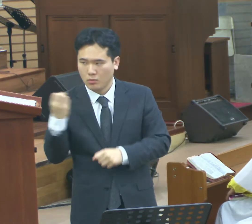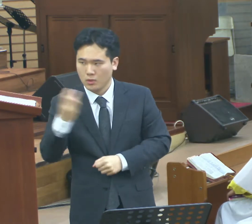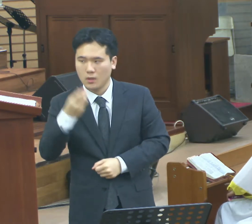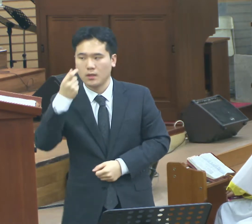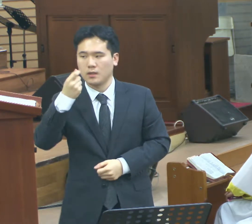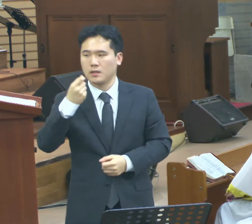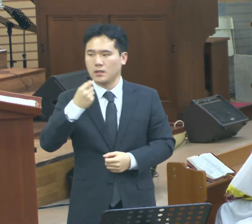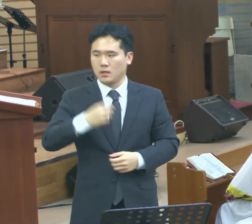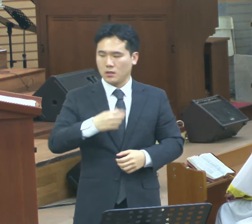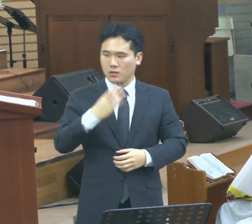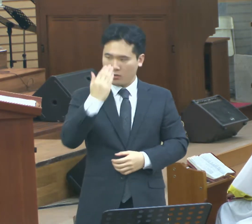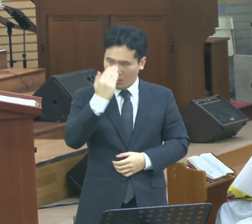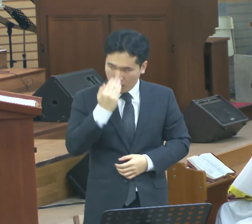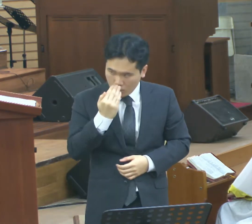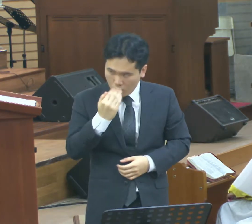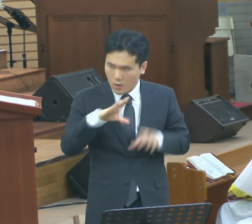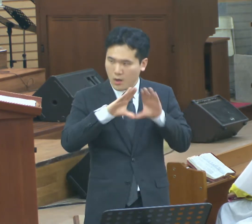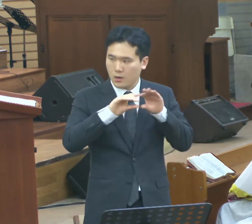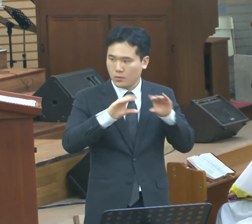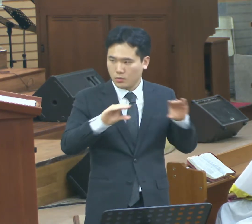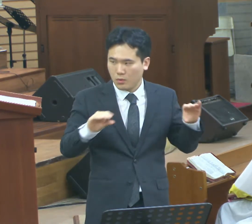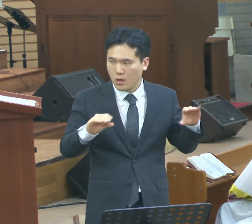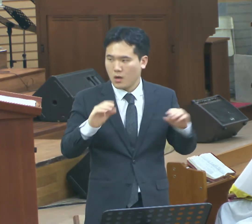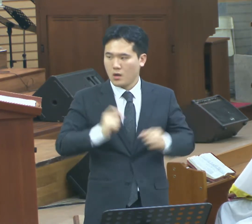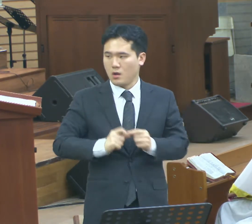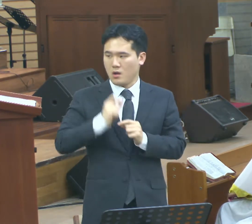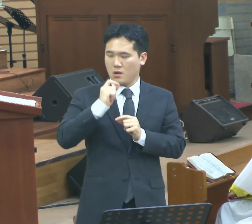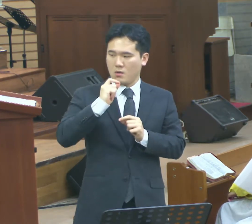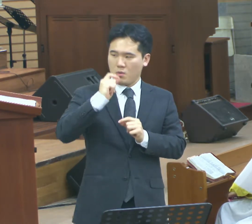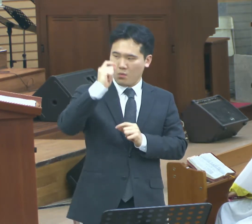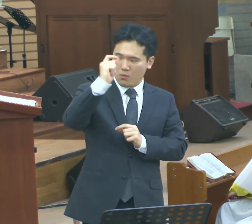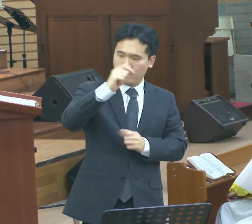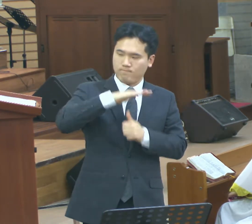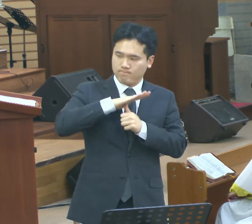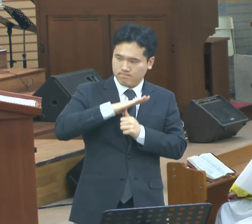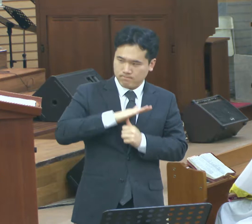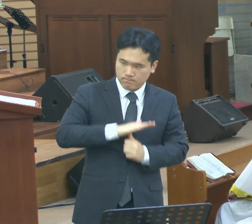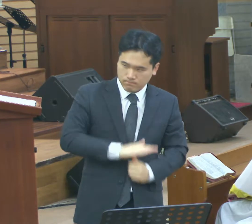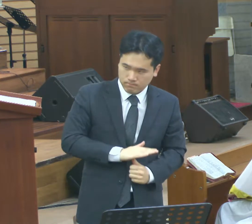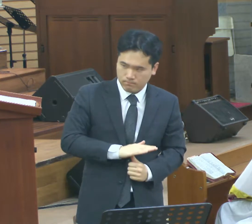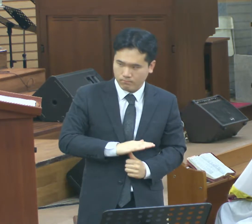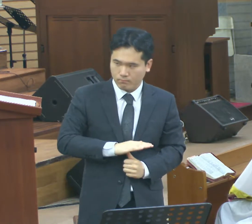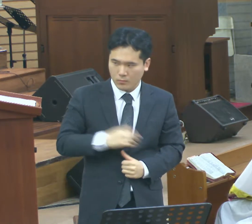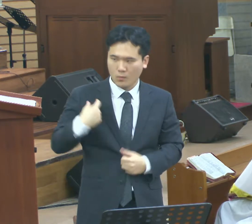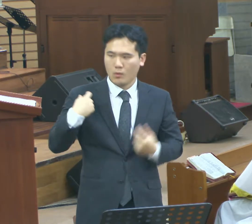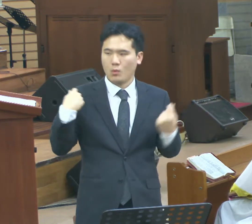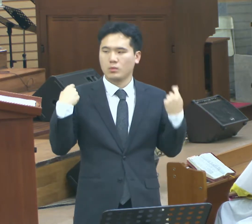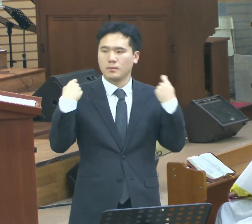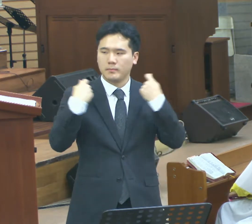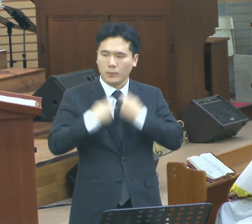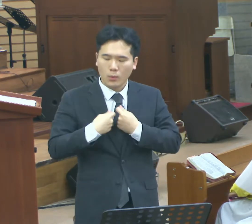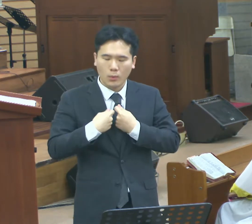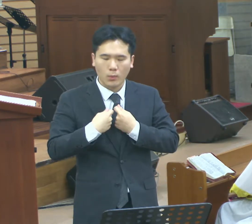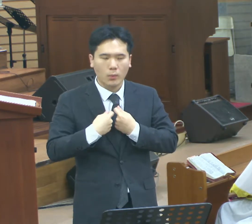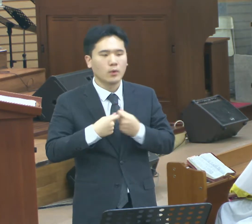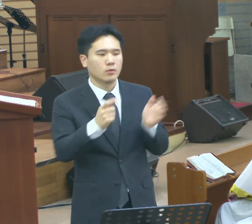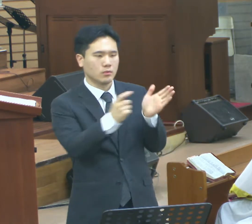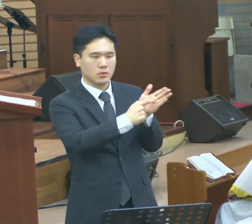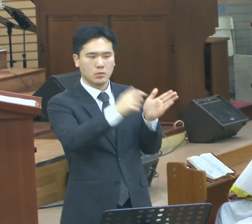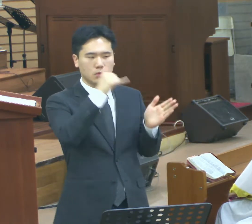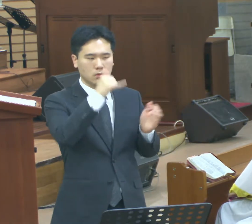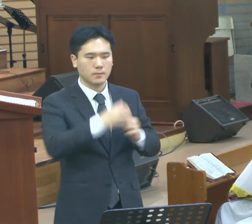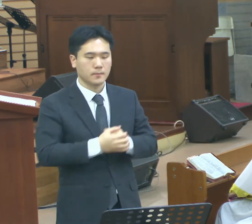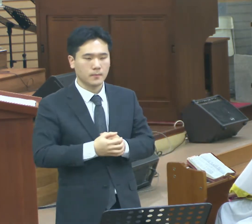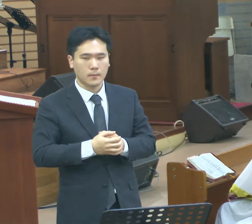자비와 겸손과 온유와 오래 참음을 옷 입고 하나님